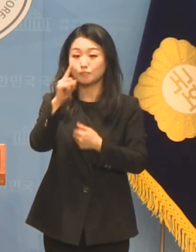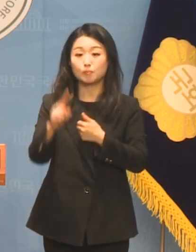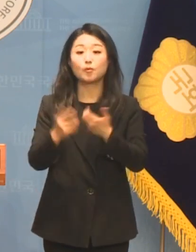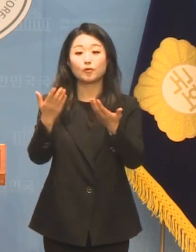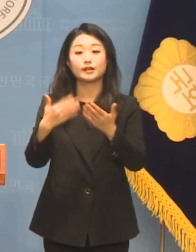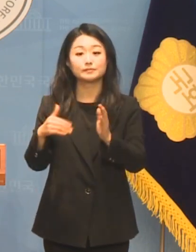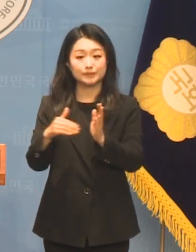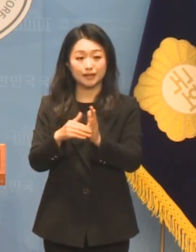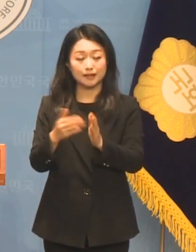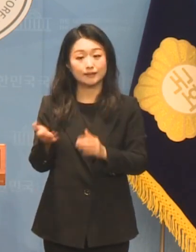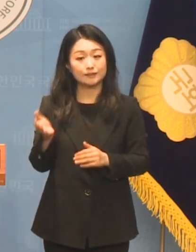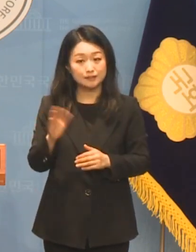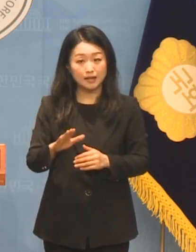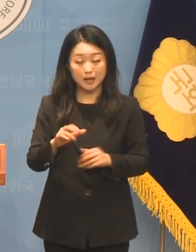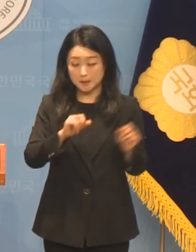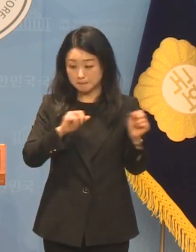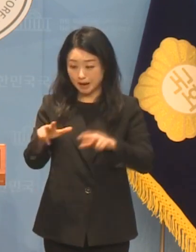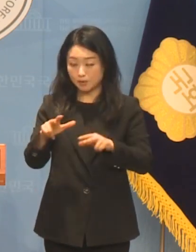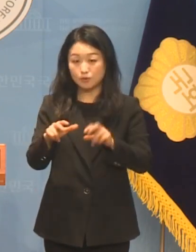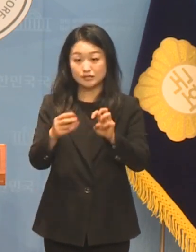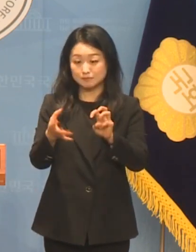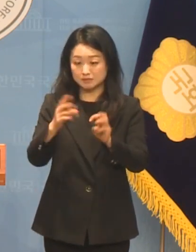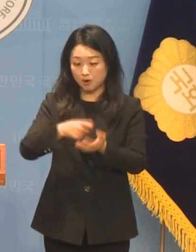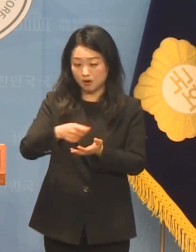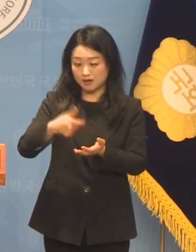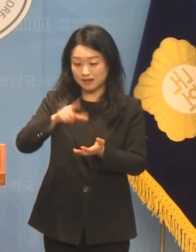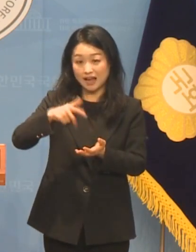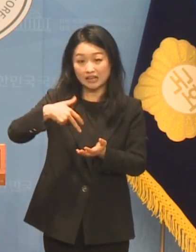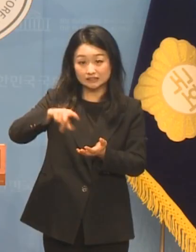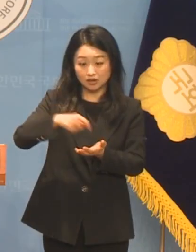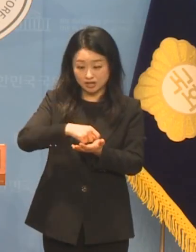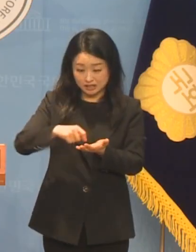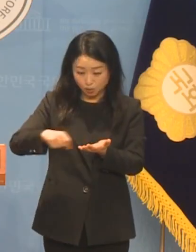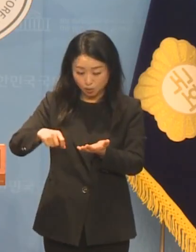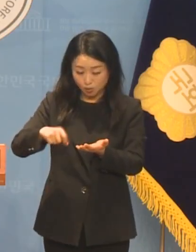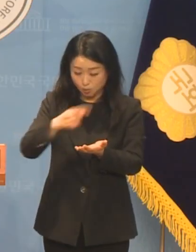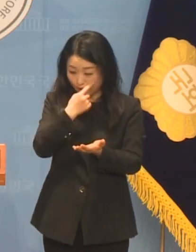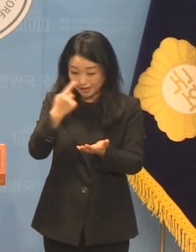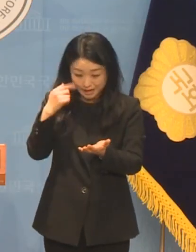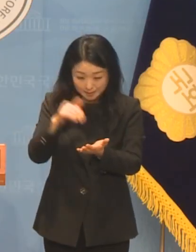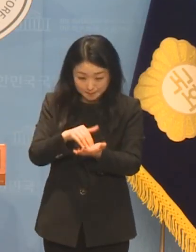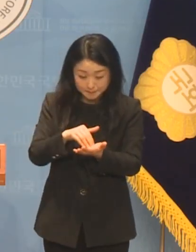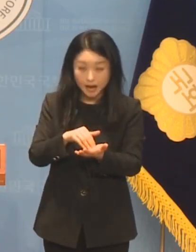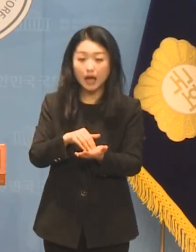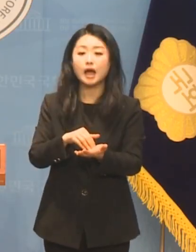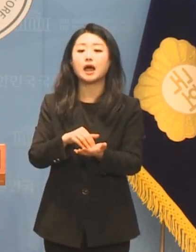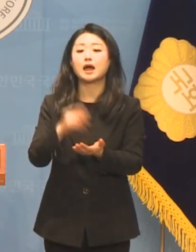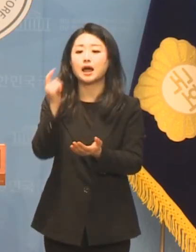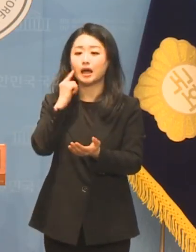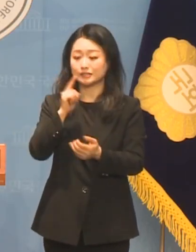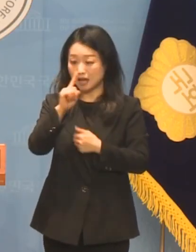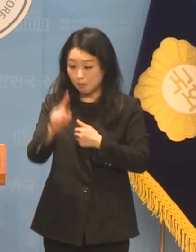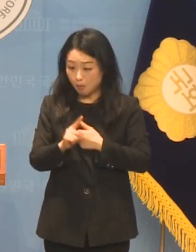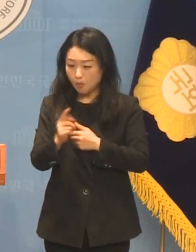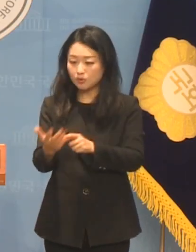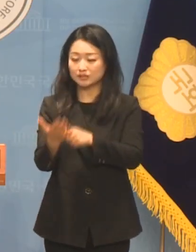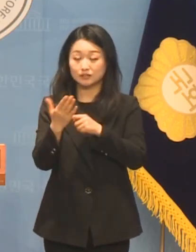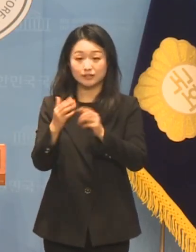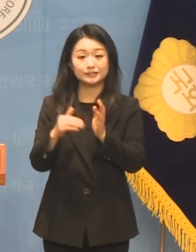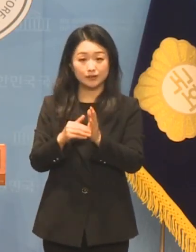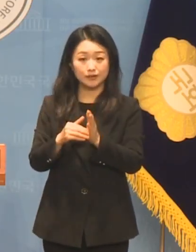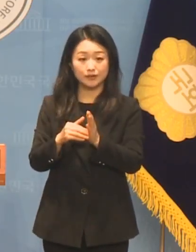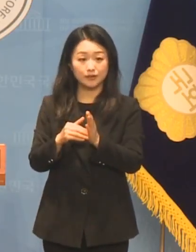보고하였습니다. 그러나 곧바로 30억 각서가 기록에 편철되어 있는 것이 확인되어 허위 보고임이 드러나기도